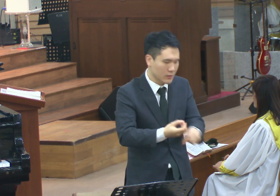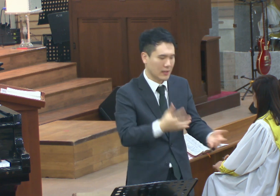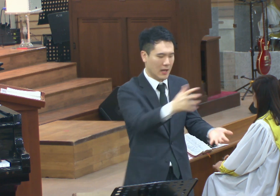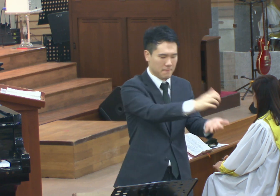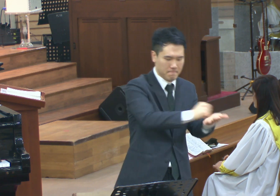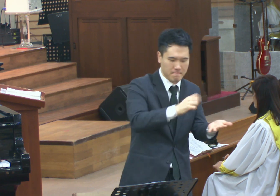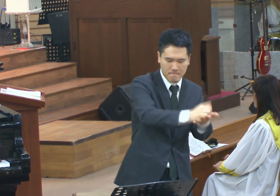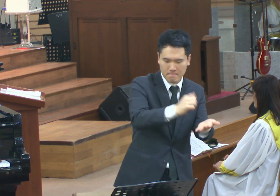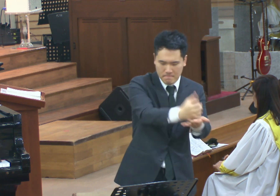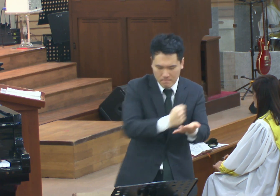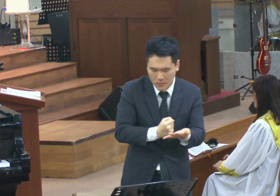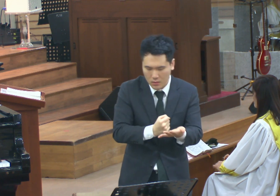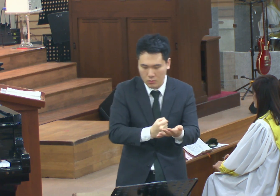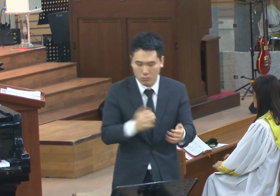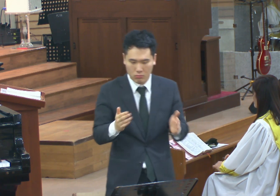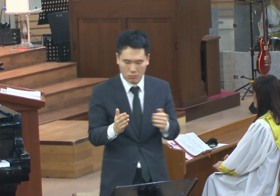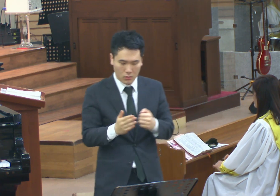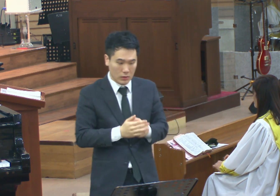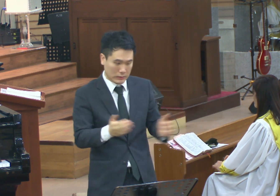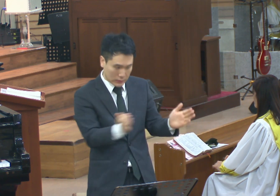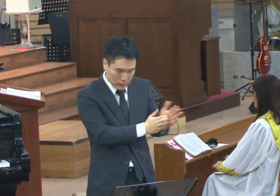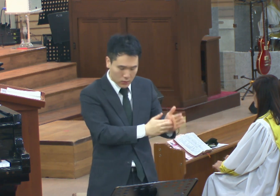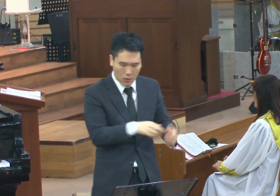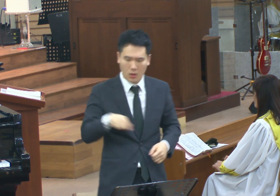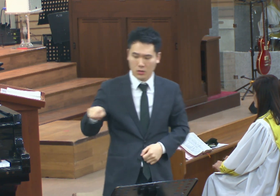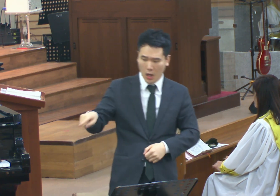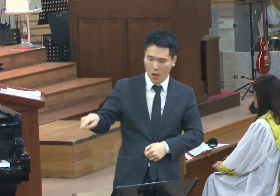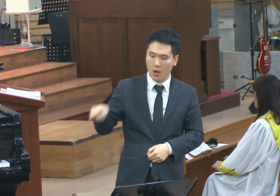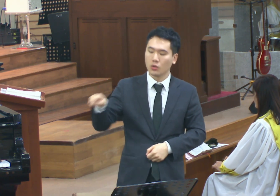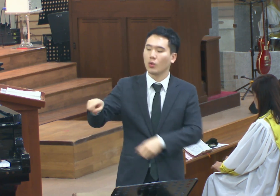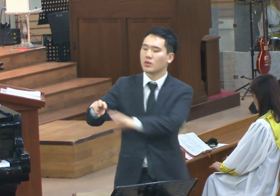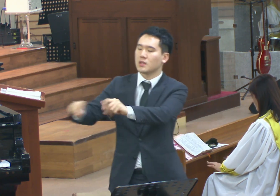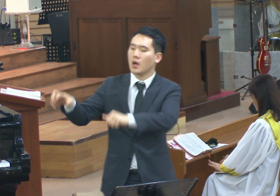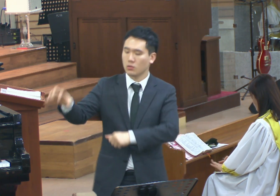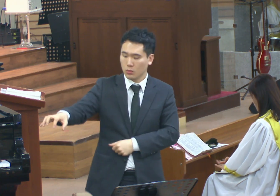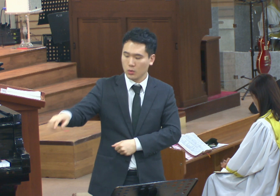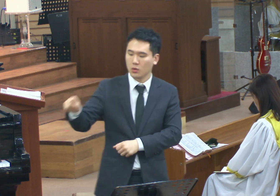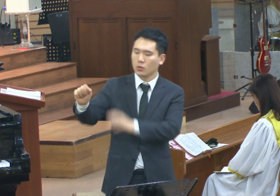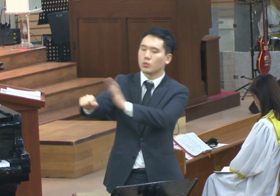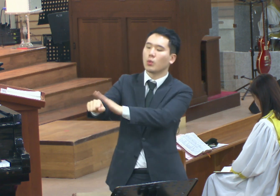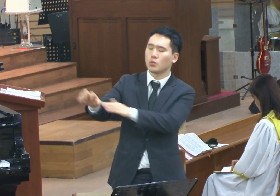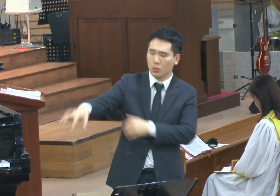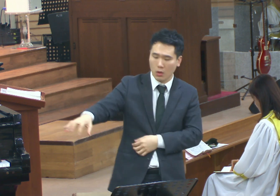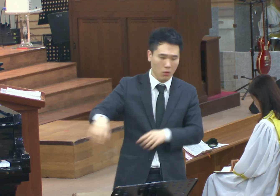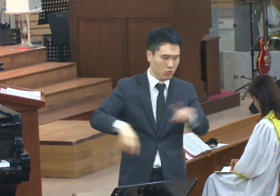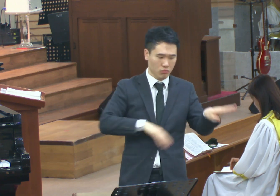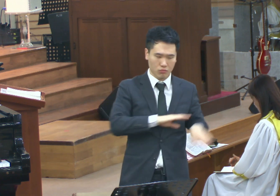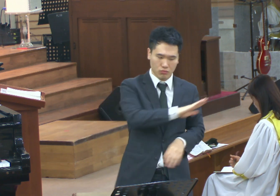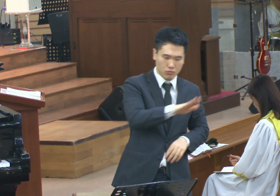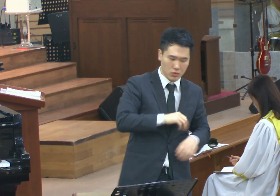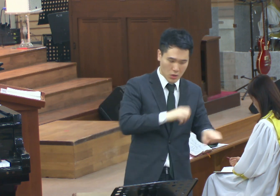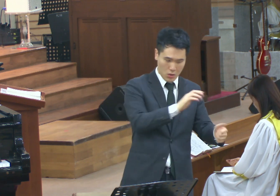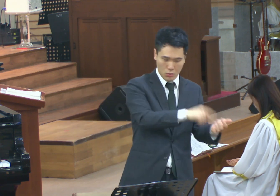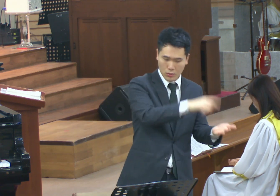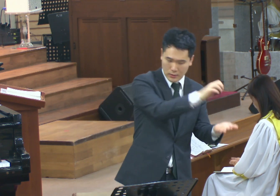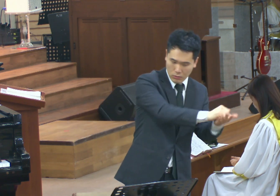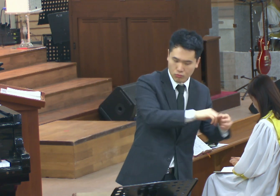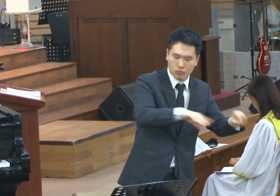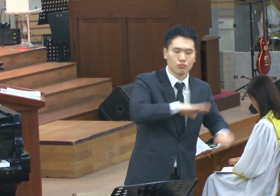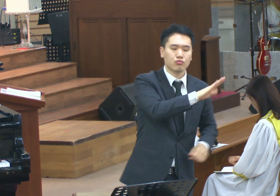너희들 빈손으로 가. 이게 사실은 논리적으로 맞아요. 그러나 이 서쪽 지파들을 위해서 애쓴 사람들은 빈손으로